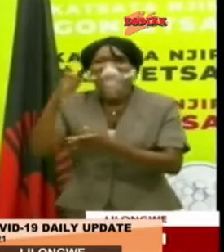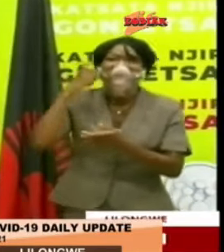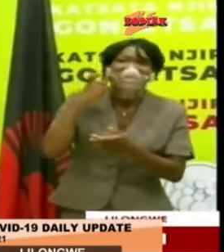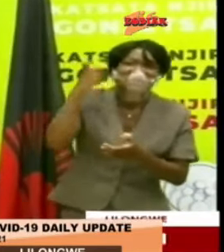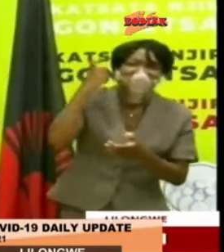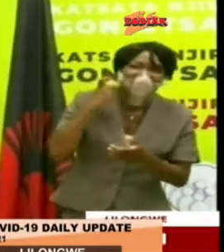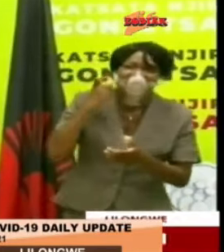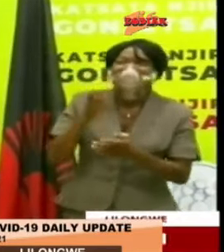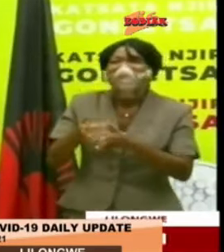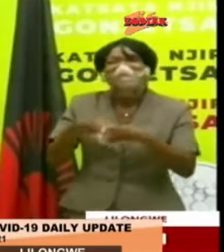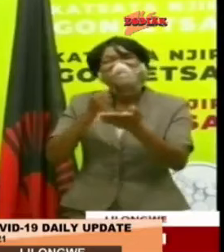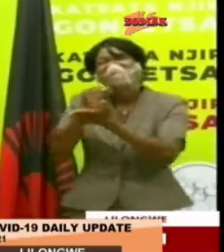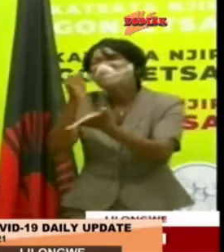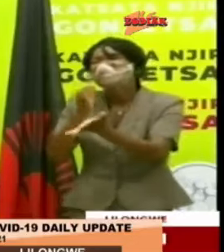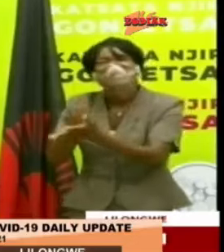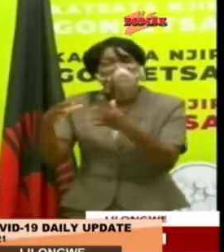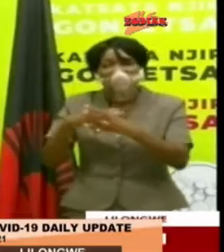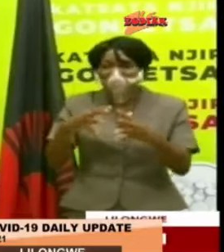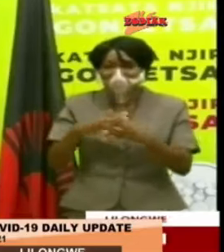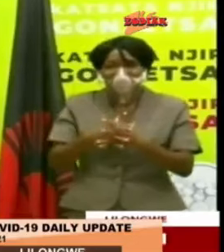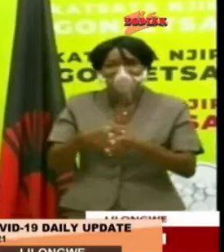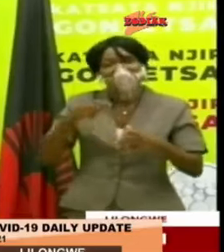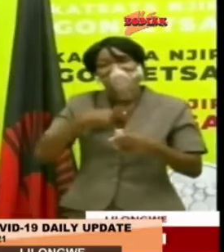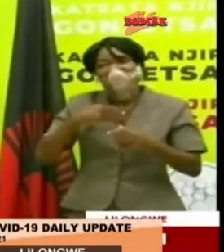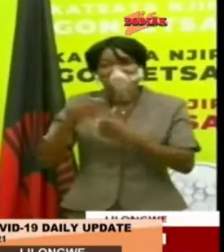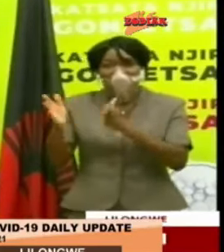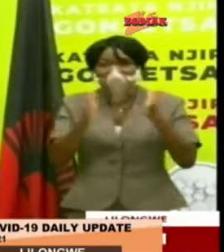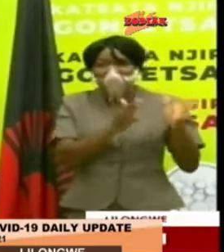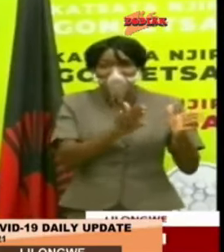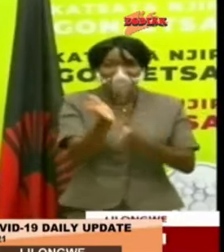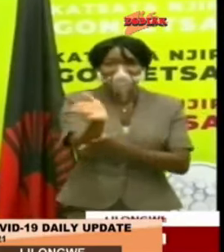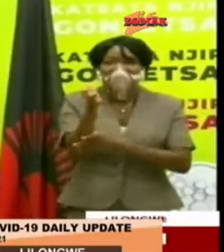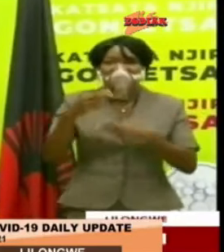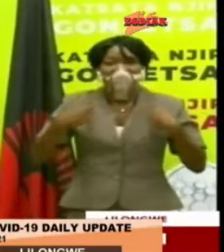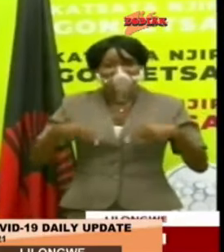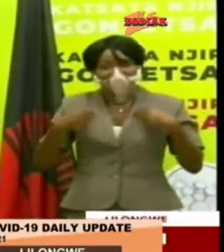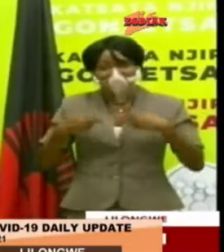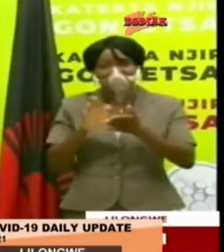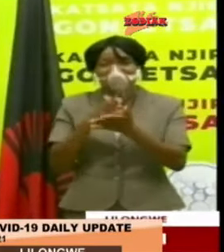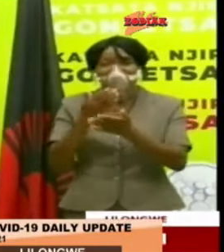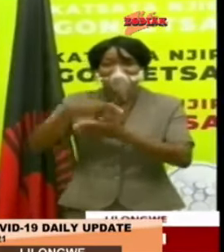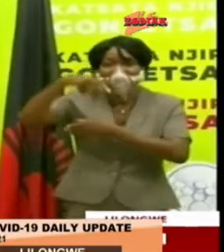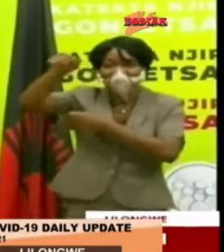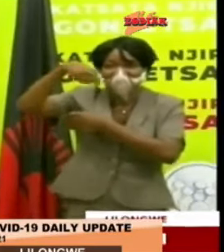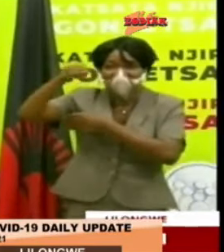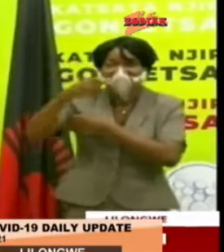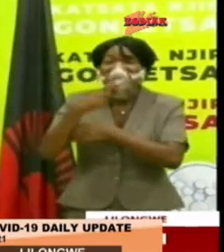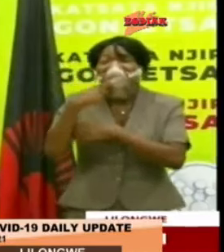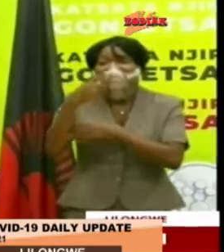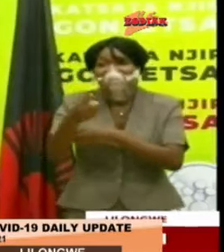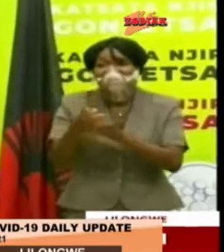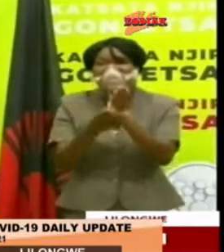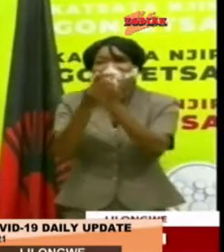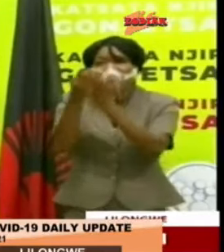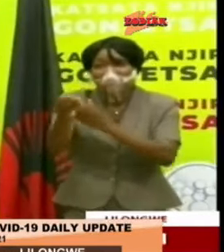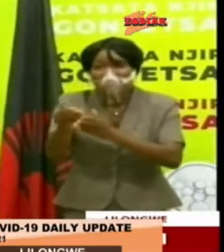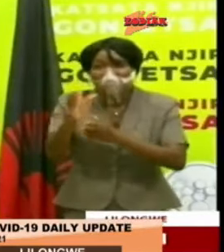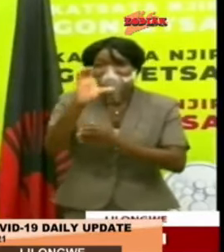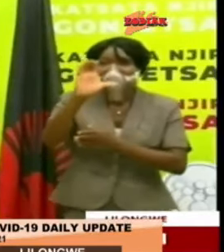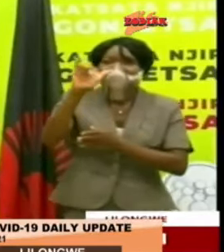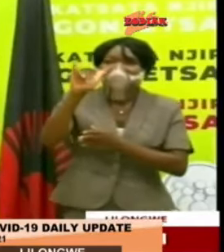zatithandiza ndiye ifeyo ngati ku health nafeso paja president anapeka directive yoti tigule masilinda